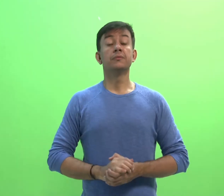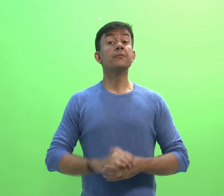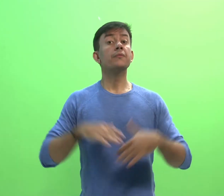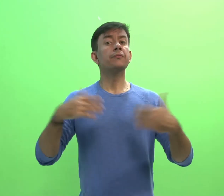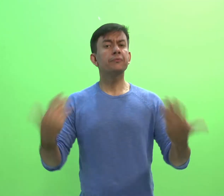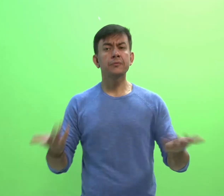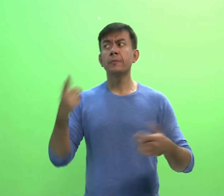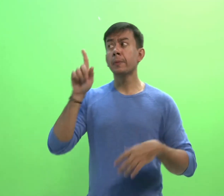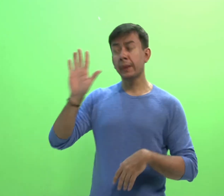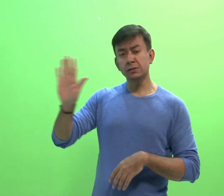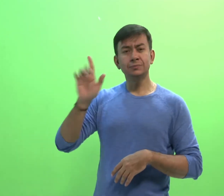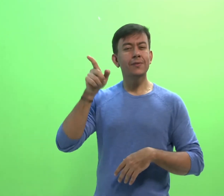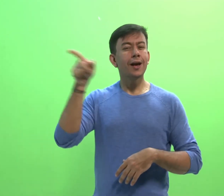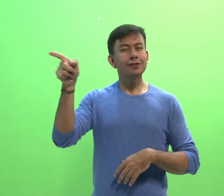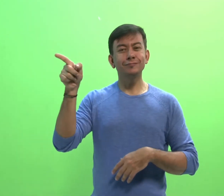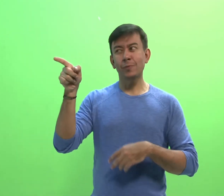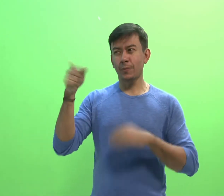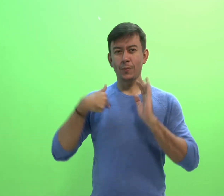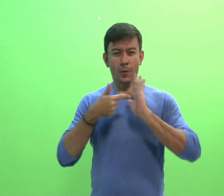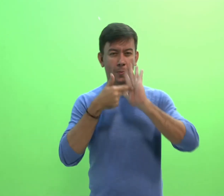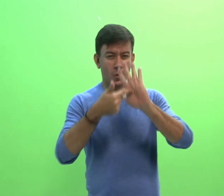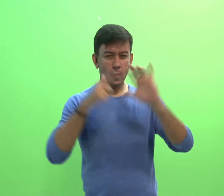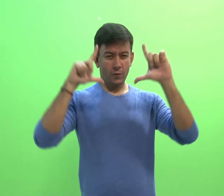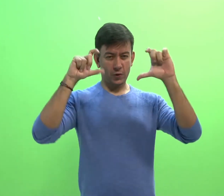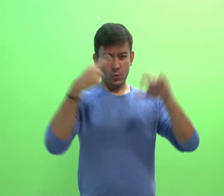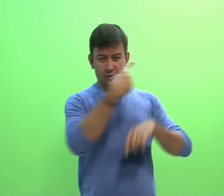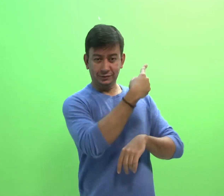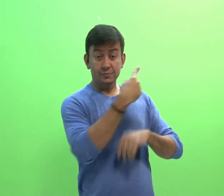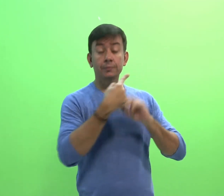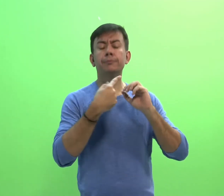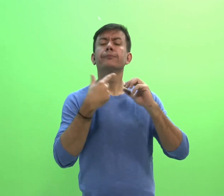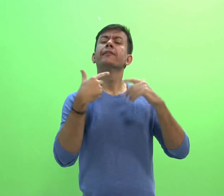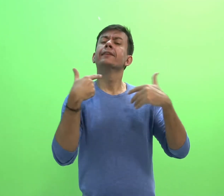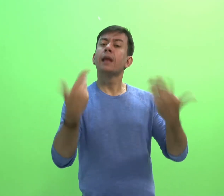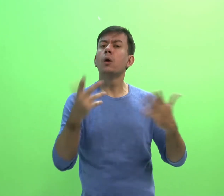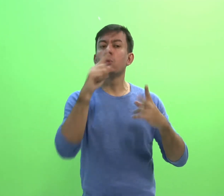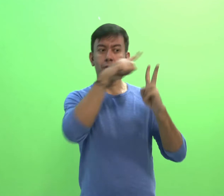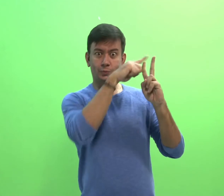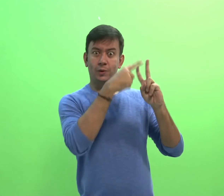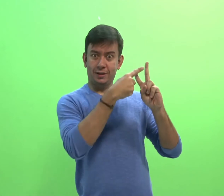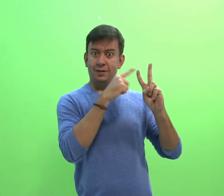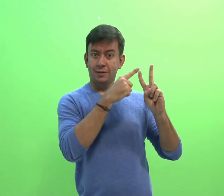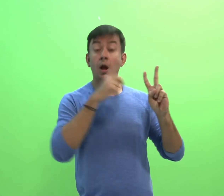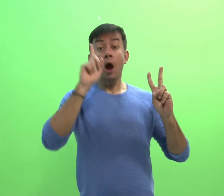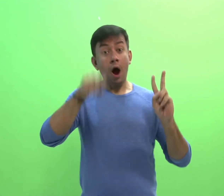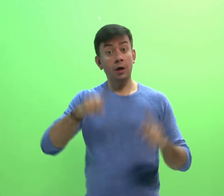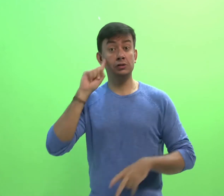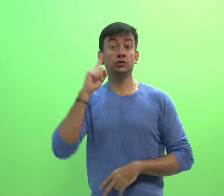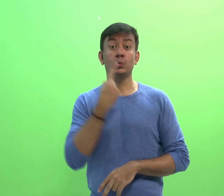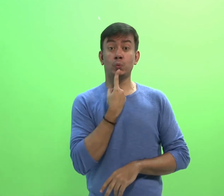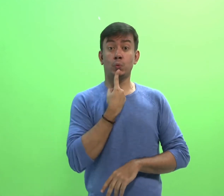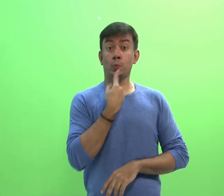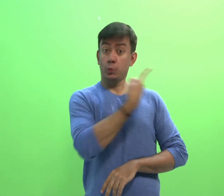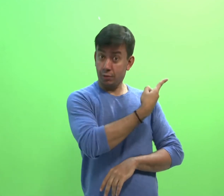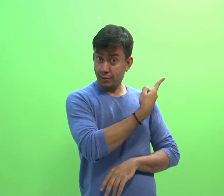Nessa outra imagem que eu mostrei para vocês, viram que haviam duas pessoas? Elas são